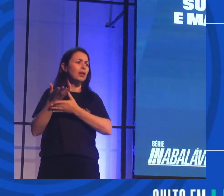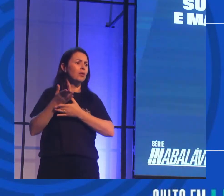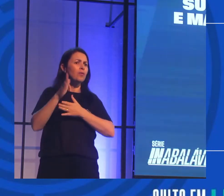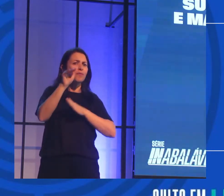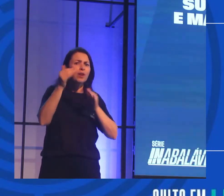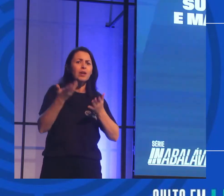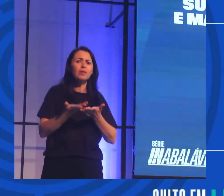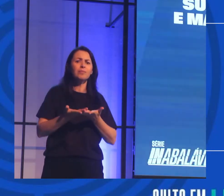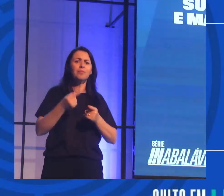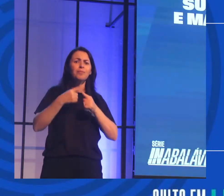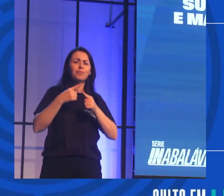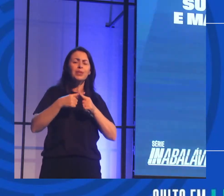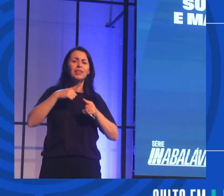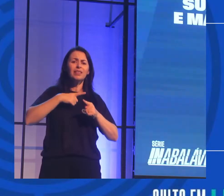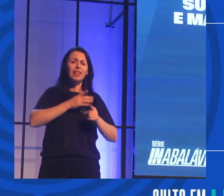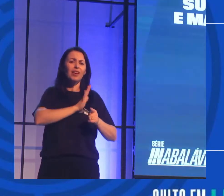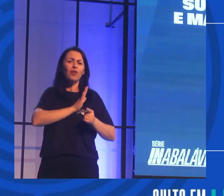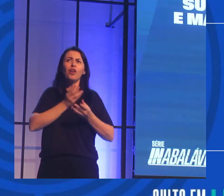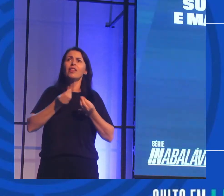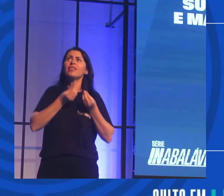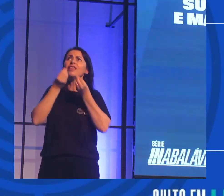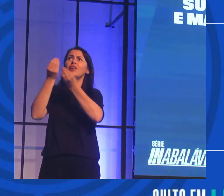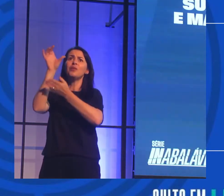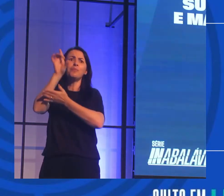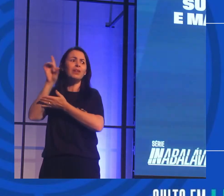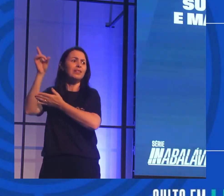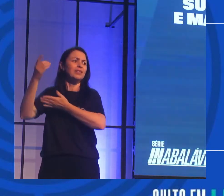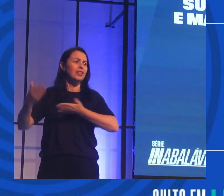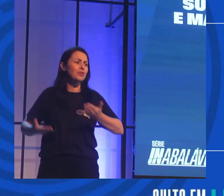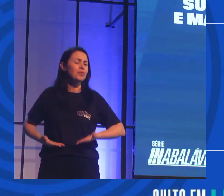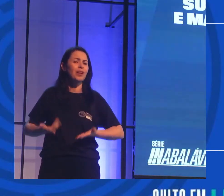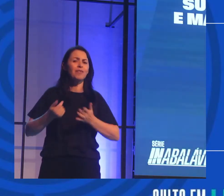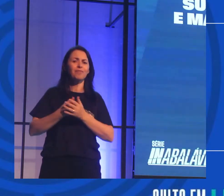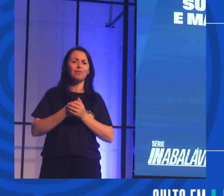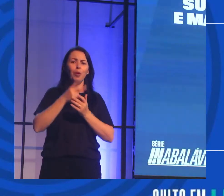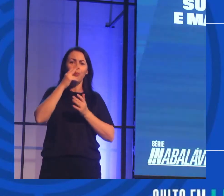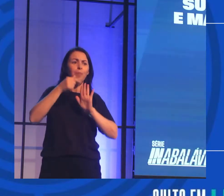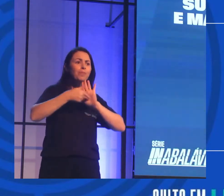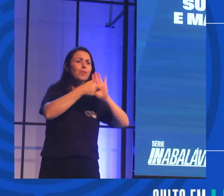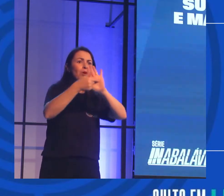seu coração. Traga um impacto verdadeiro nessa sociedade.